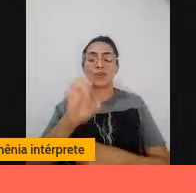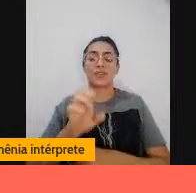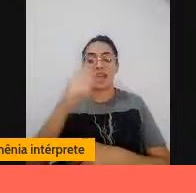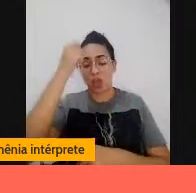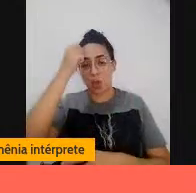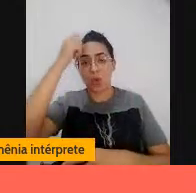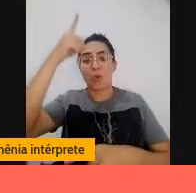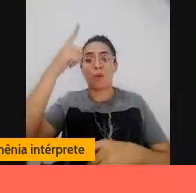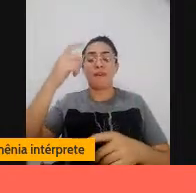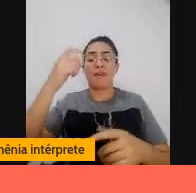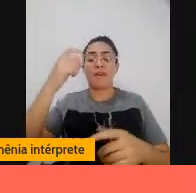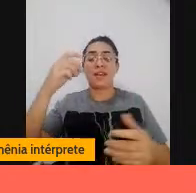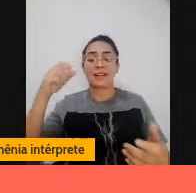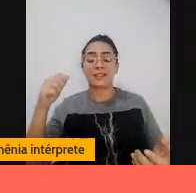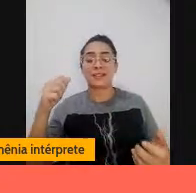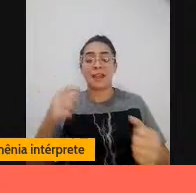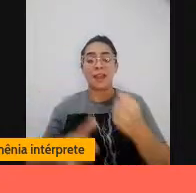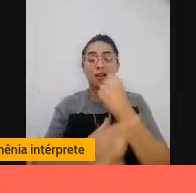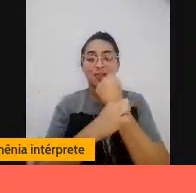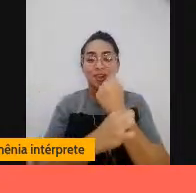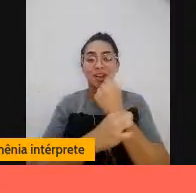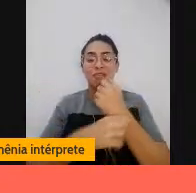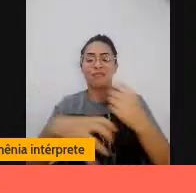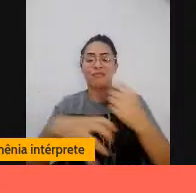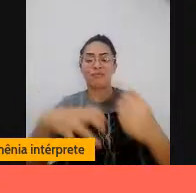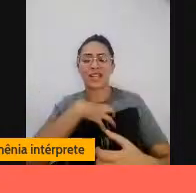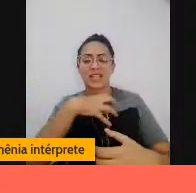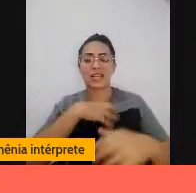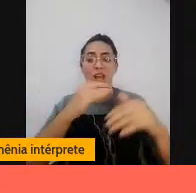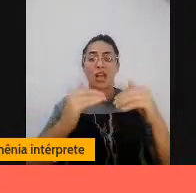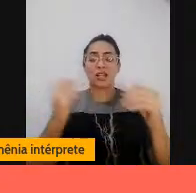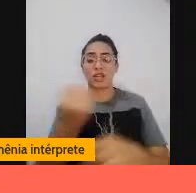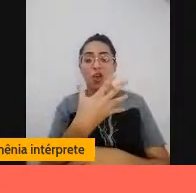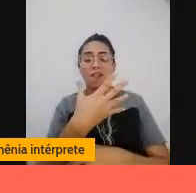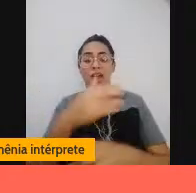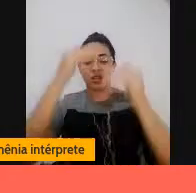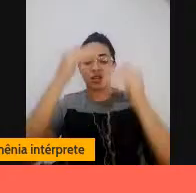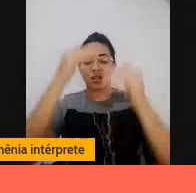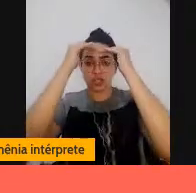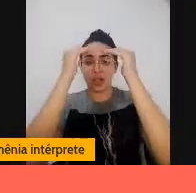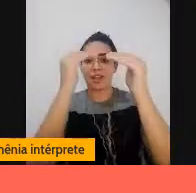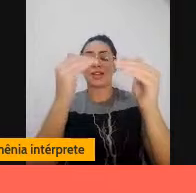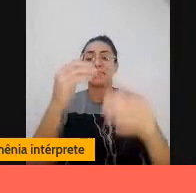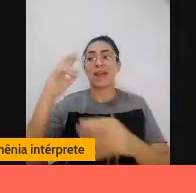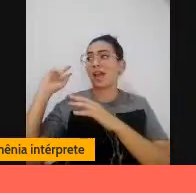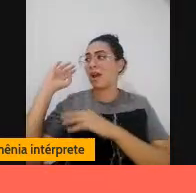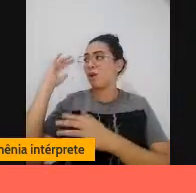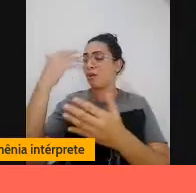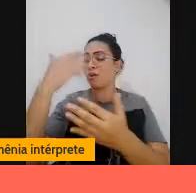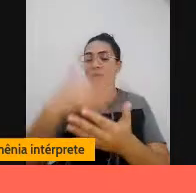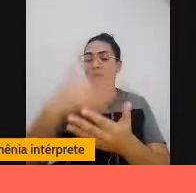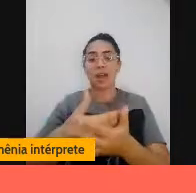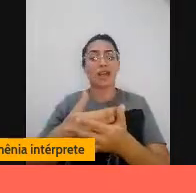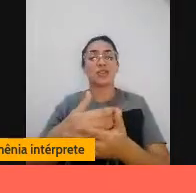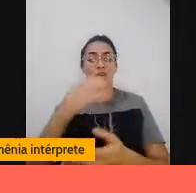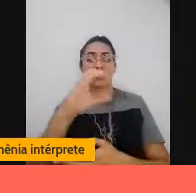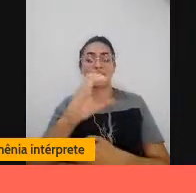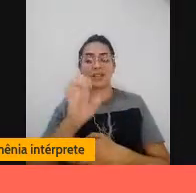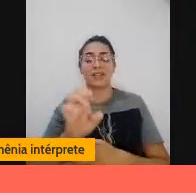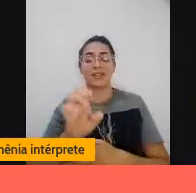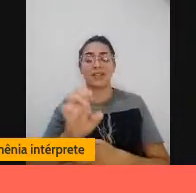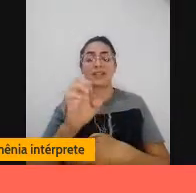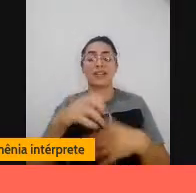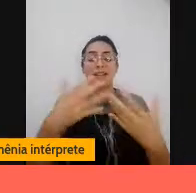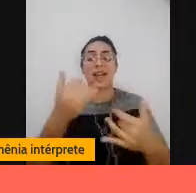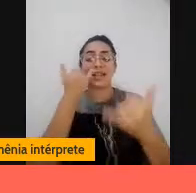arrojada que traz um sentido de inovação, mas que respeita a história do centro de educação. E trazendo isso, trazendo essa